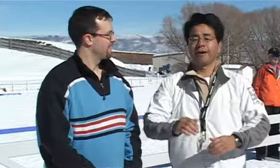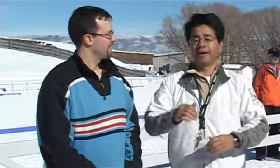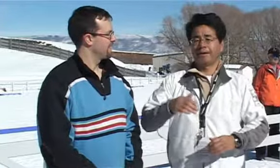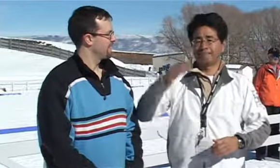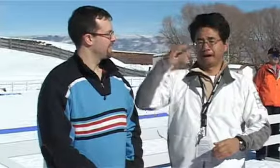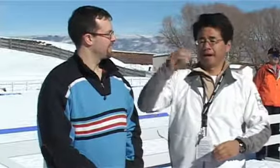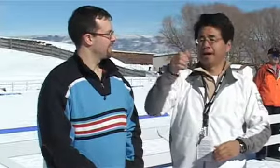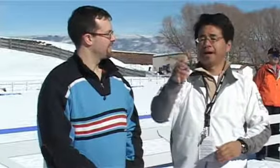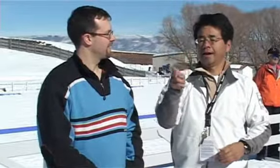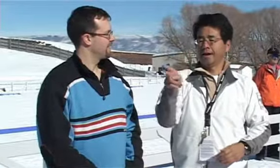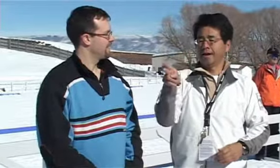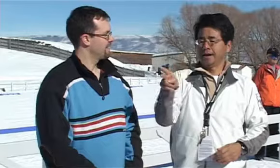beim Snowboard